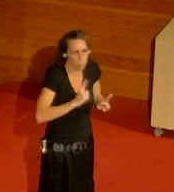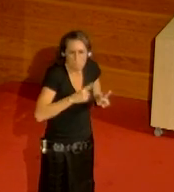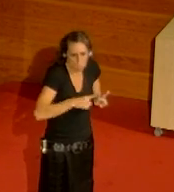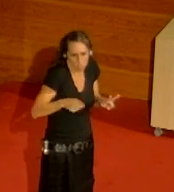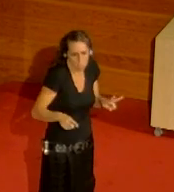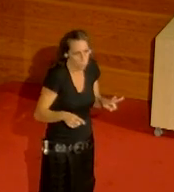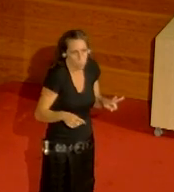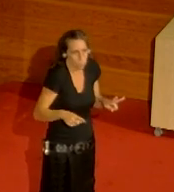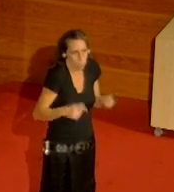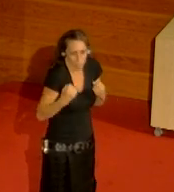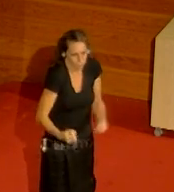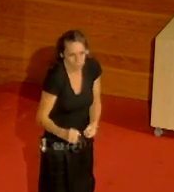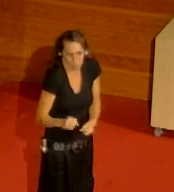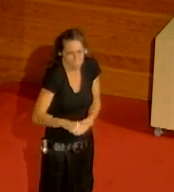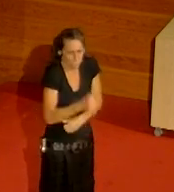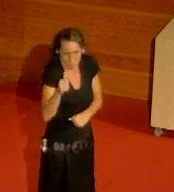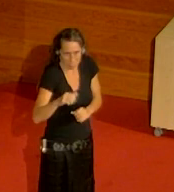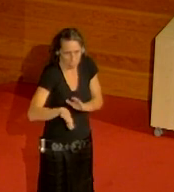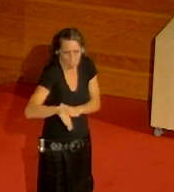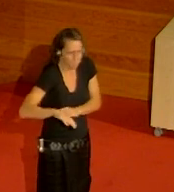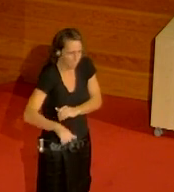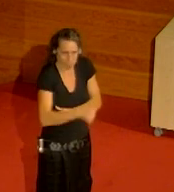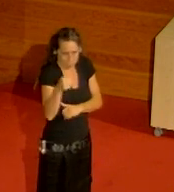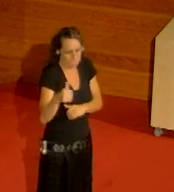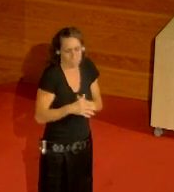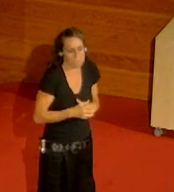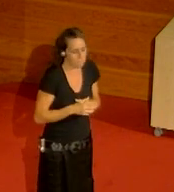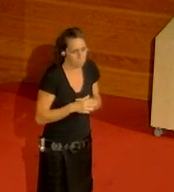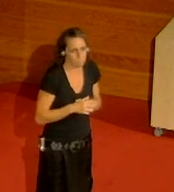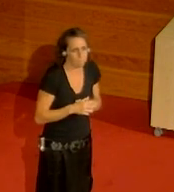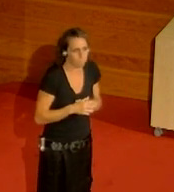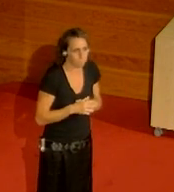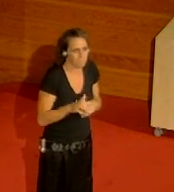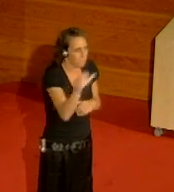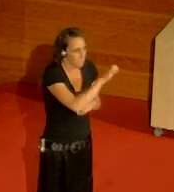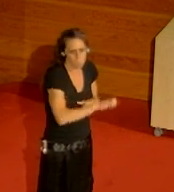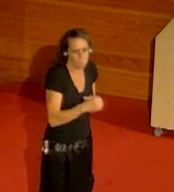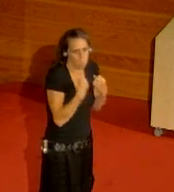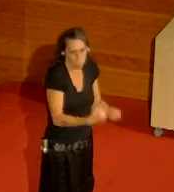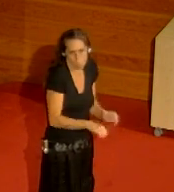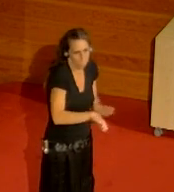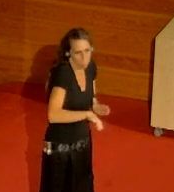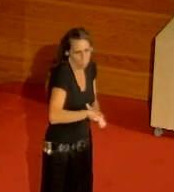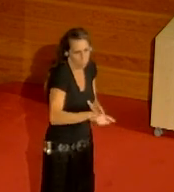más radicales que las que escuchamos entre la ultraderecha en Europa